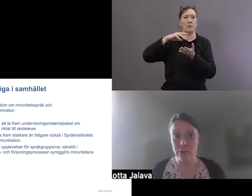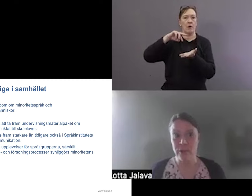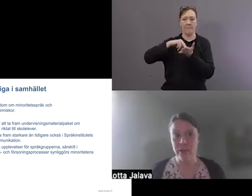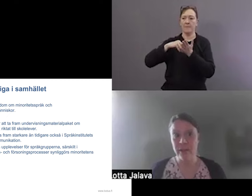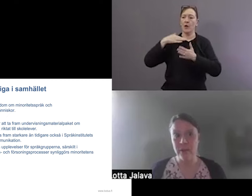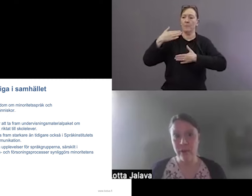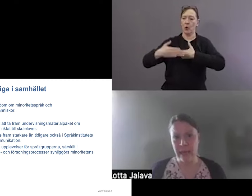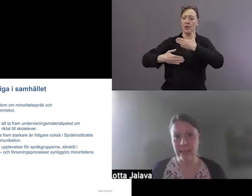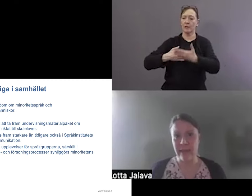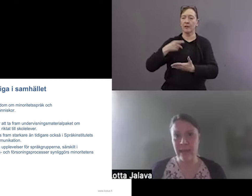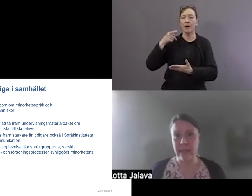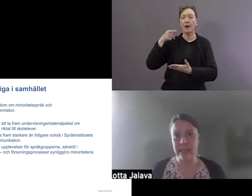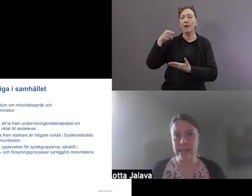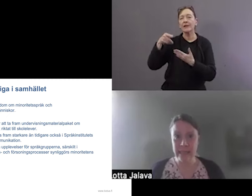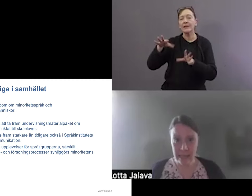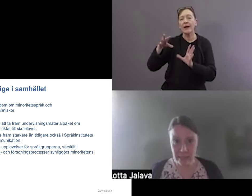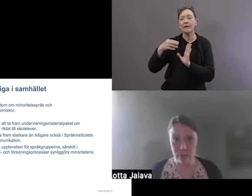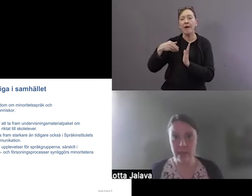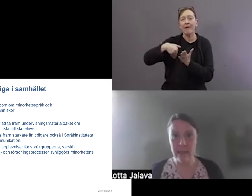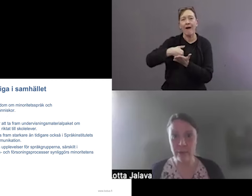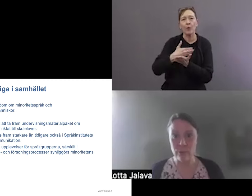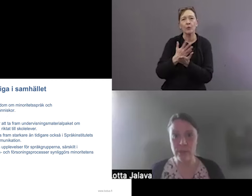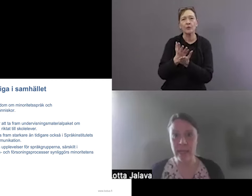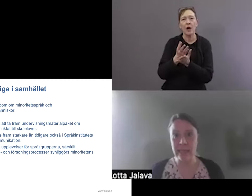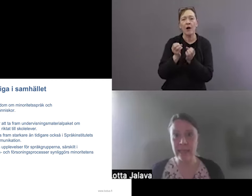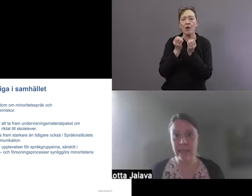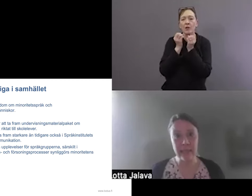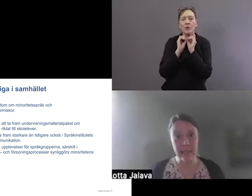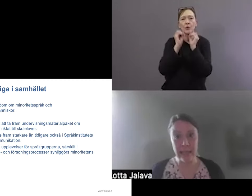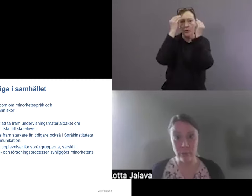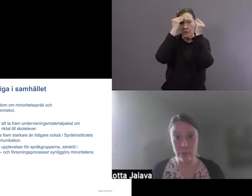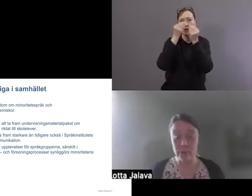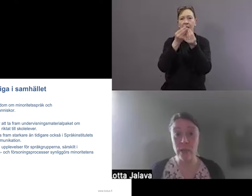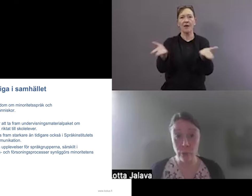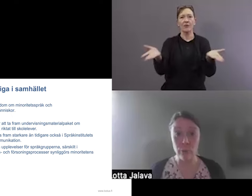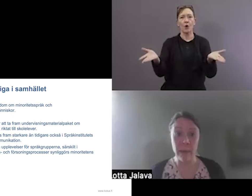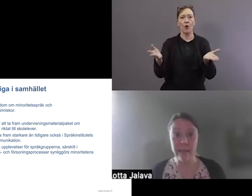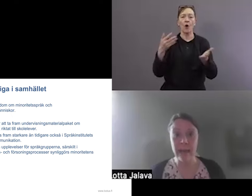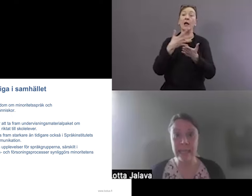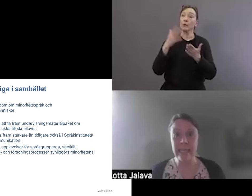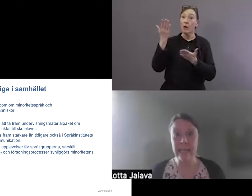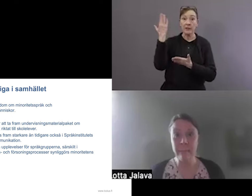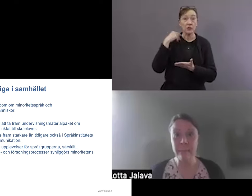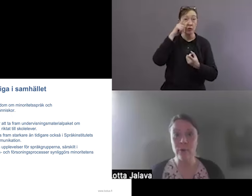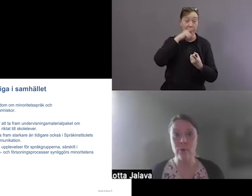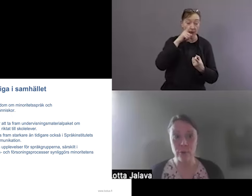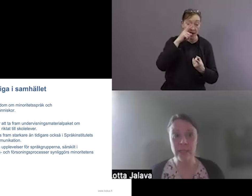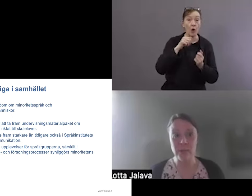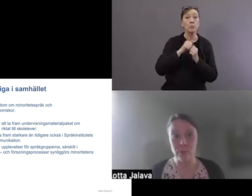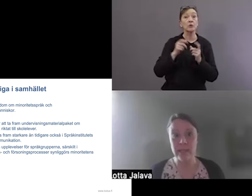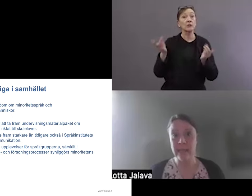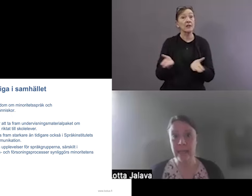tuomaan myös jollakin tavalla niitä siis sekä historian vääryyksiä että kieliyhteisöjen nykypäivää esille